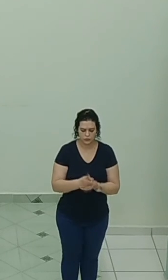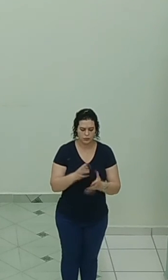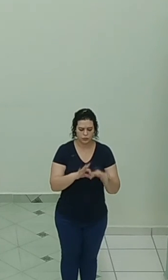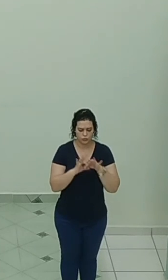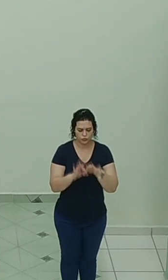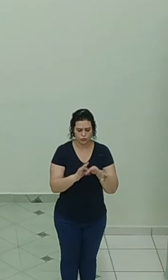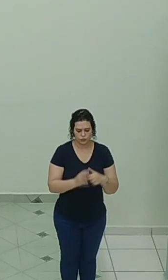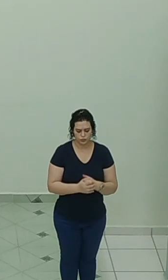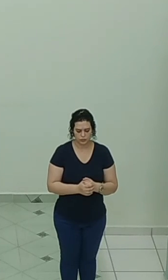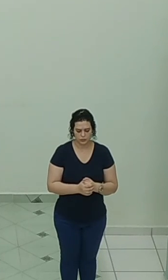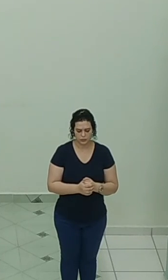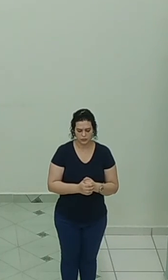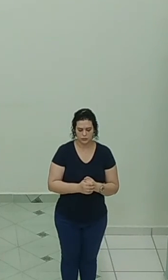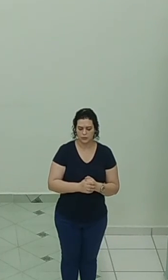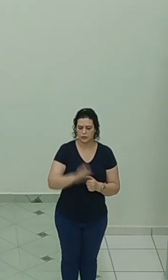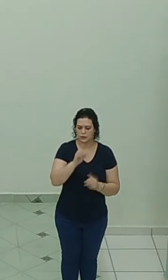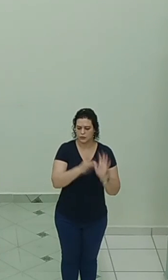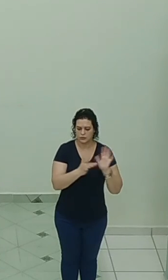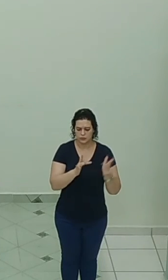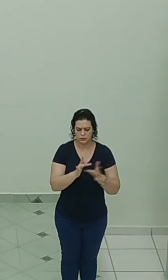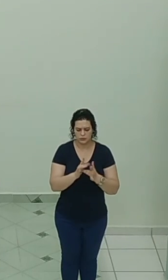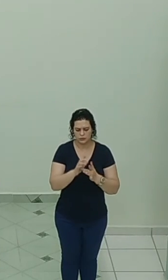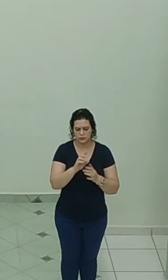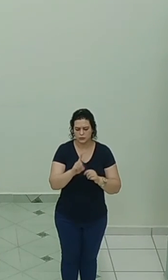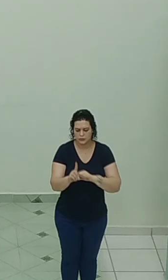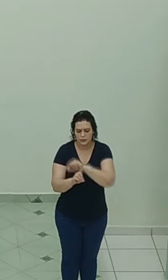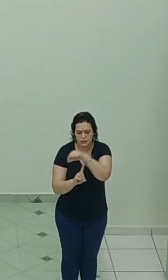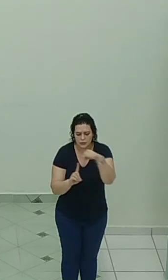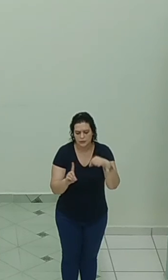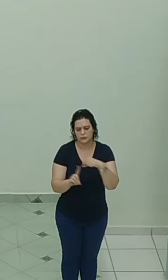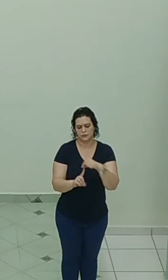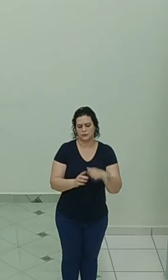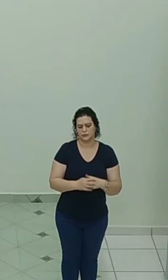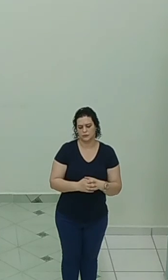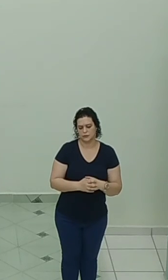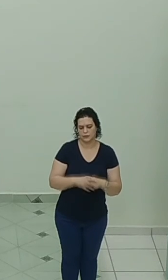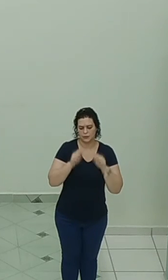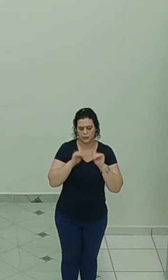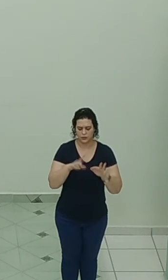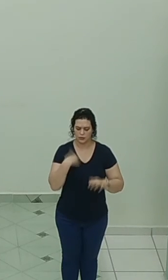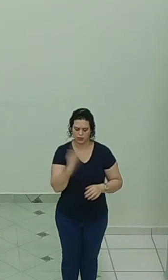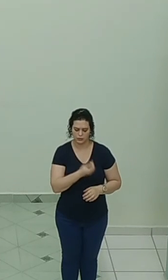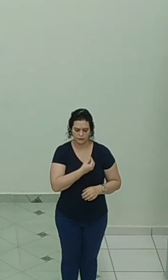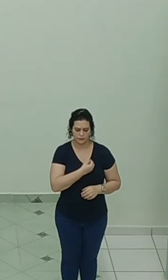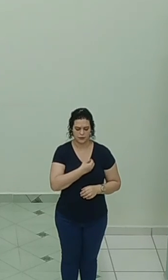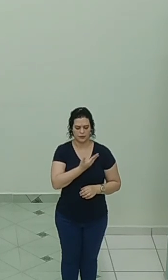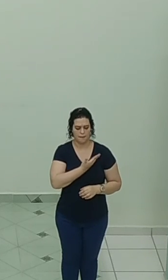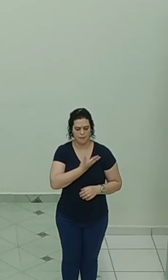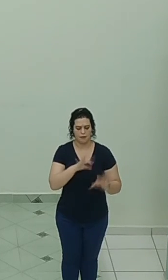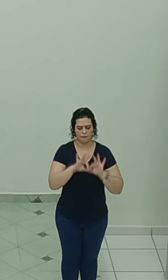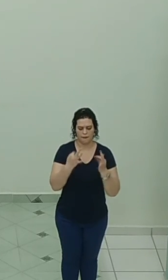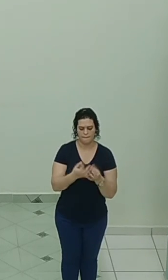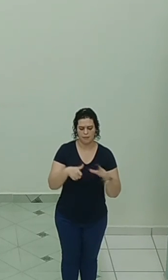nome. Que o Senhor nos abençoe em tudo, a nossa família, os nossos trabalhos, nossas atividades,